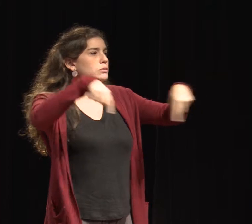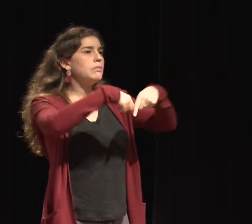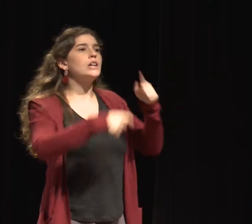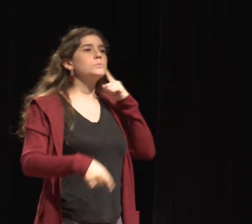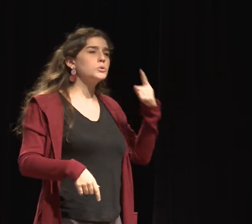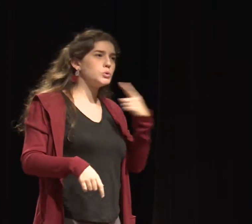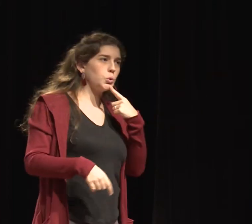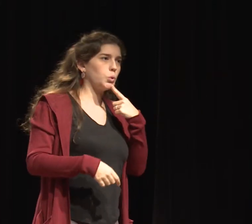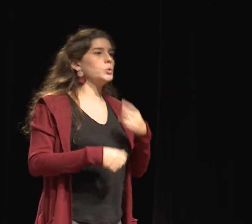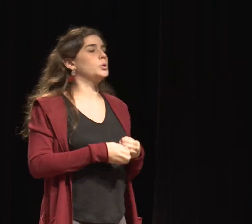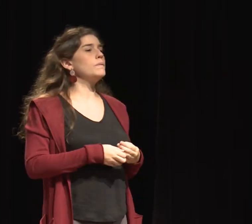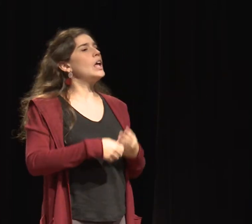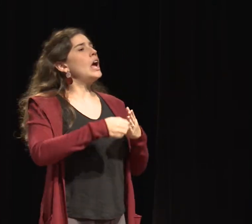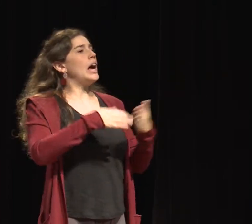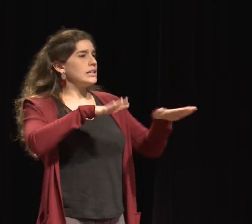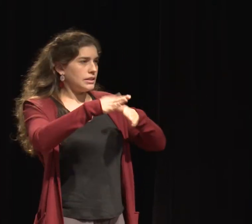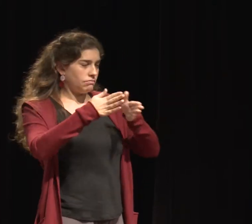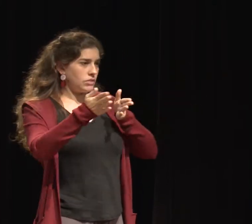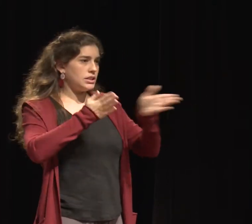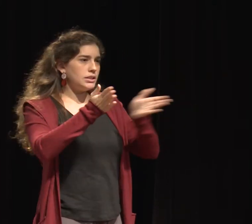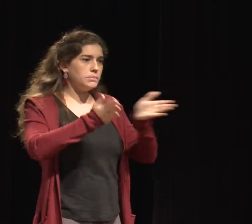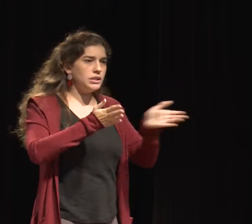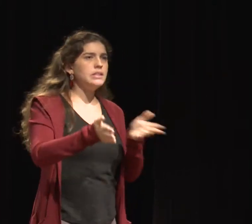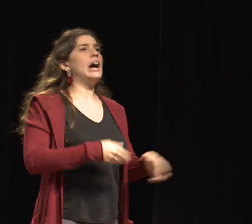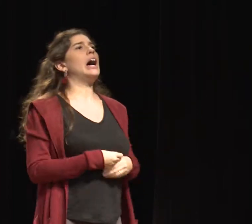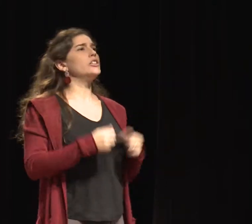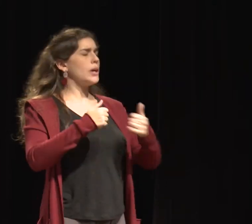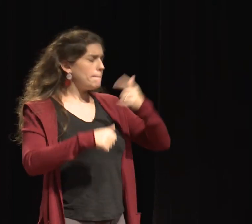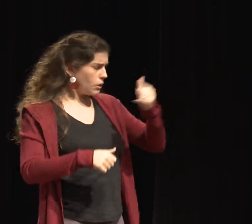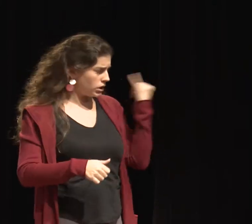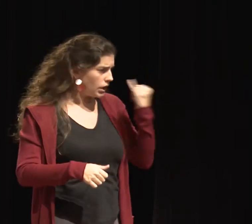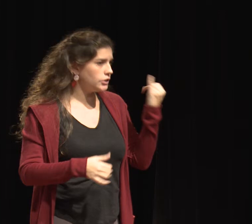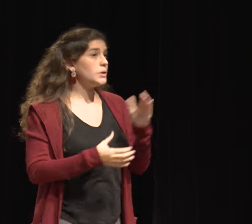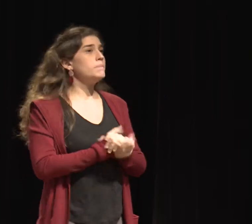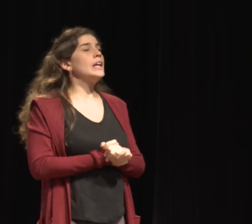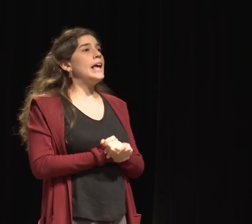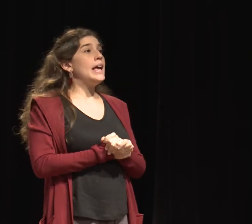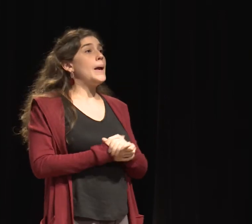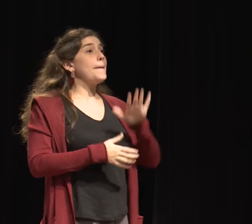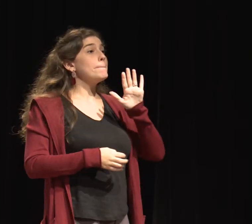precisa abrir mais espaço para o surdo, dar mais acessibilidade. Isso é muito